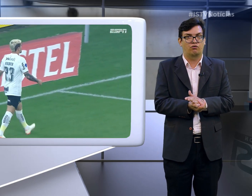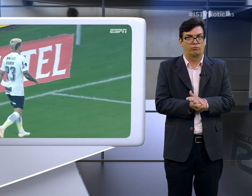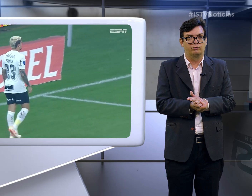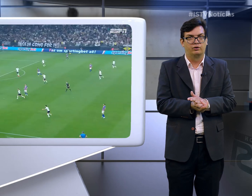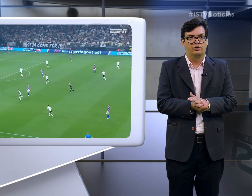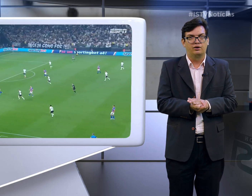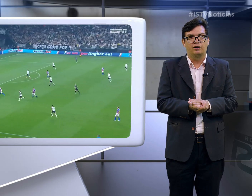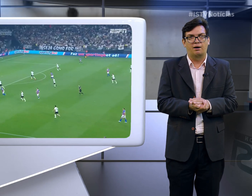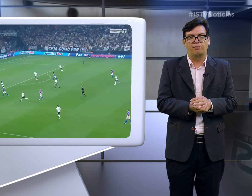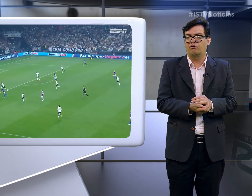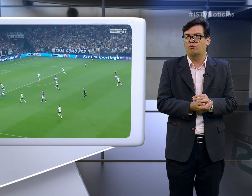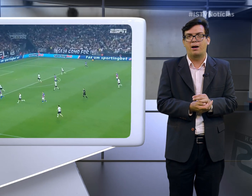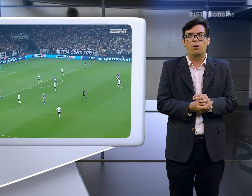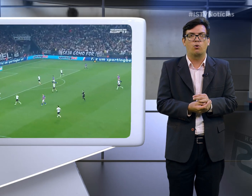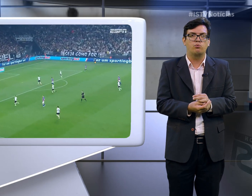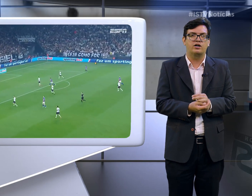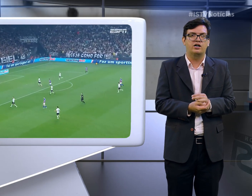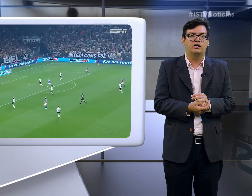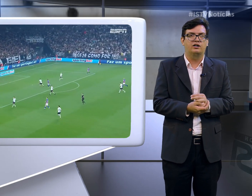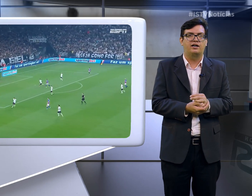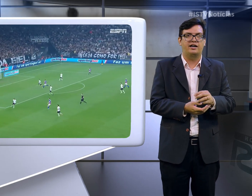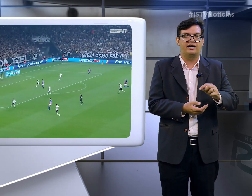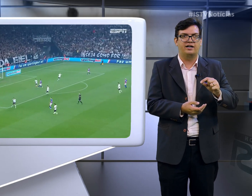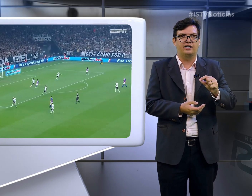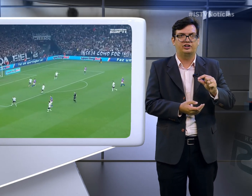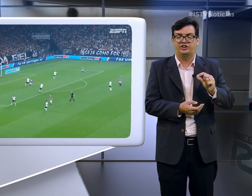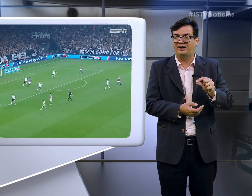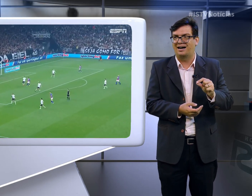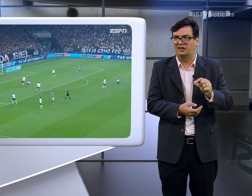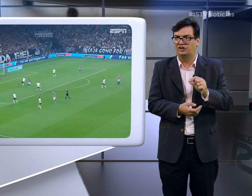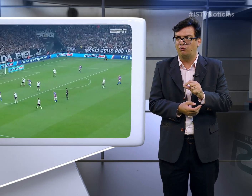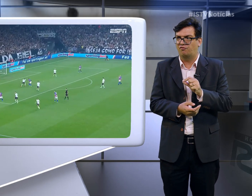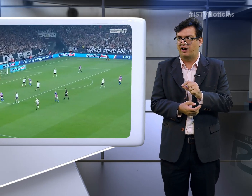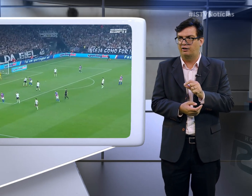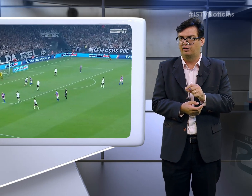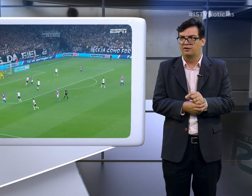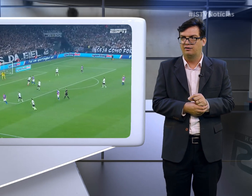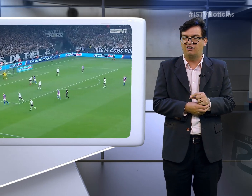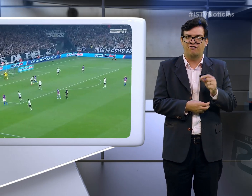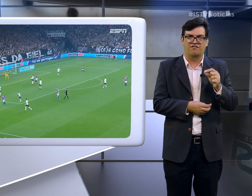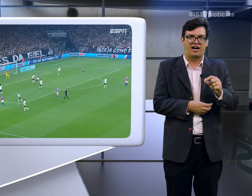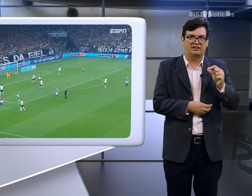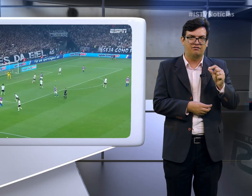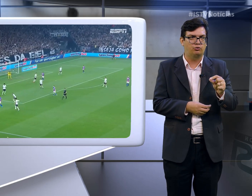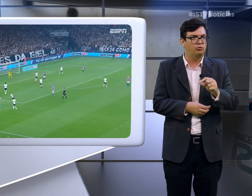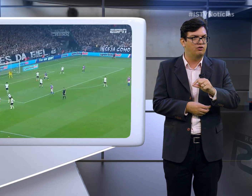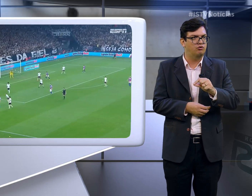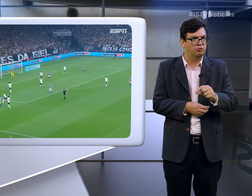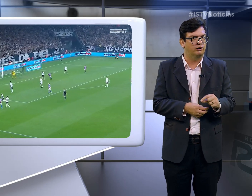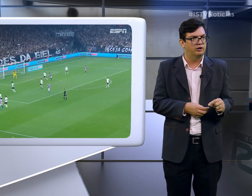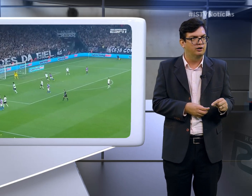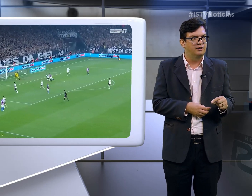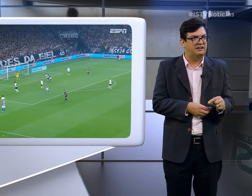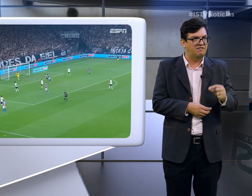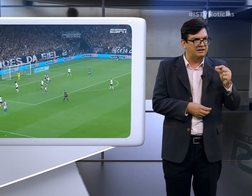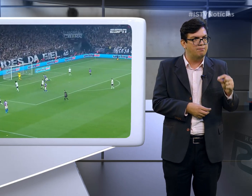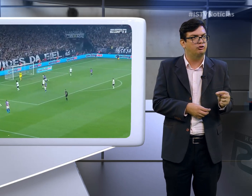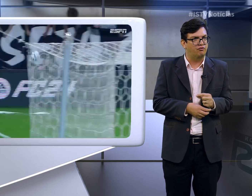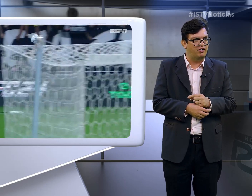Welison após uma longa checagem do VAR. Teve VAR, teve tudo nesse jogo, né? Teve até mão de